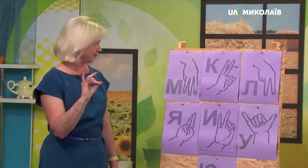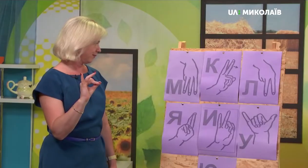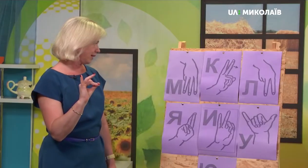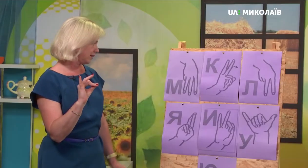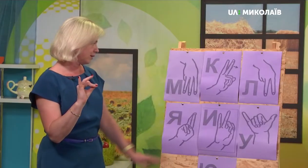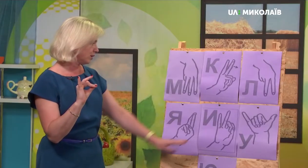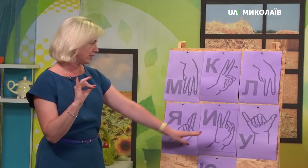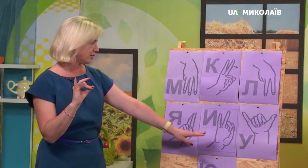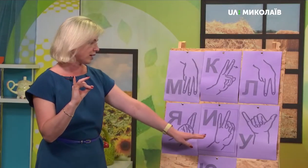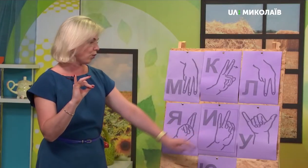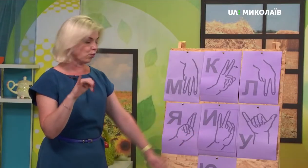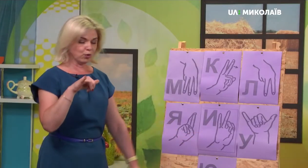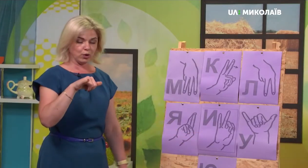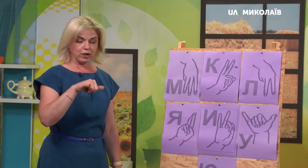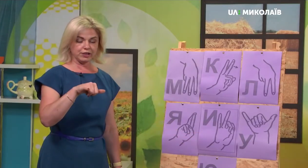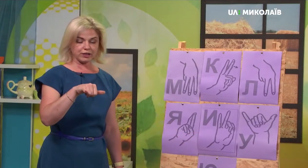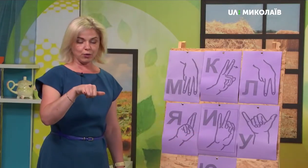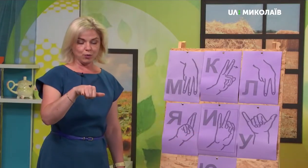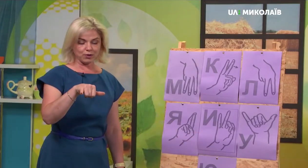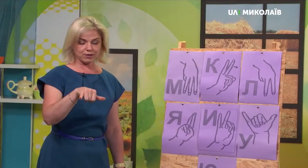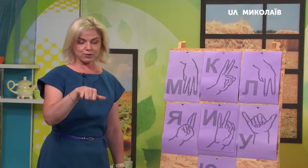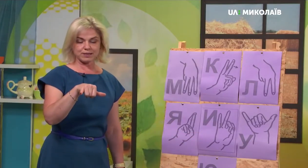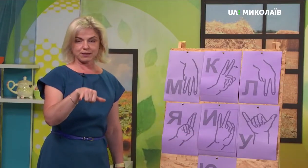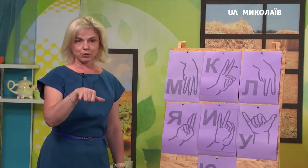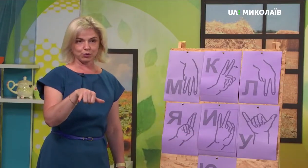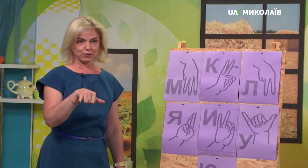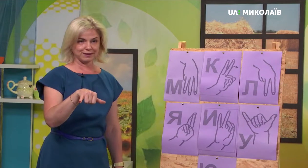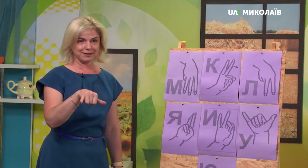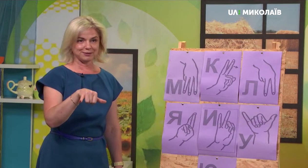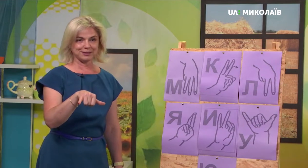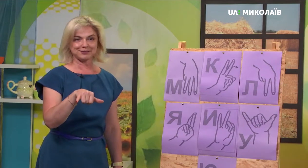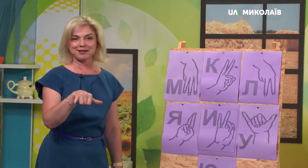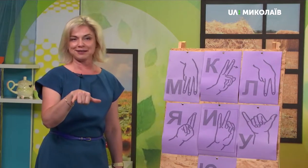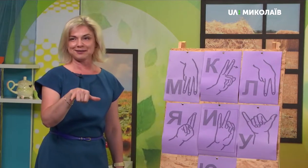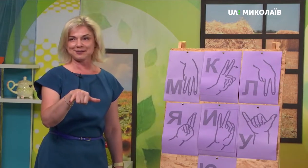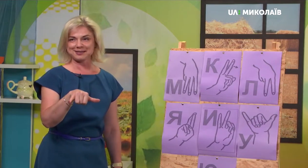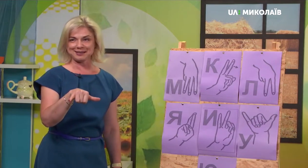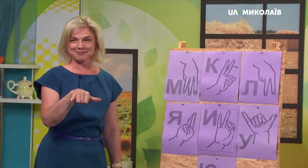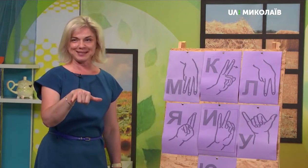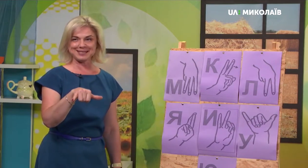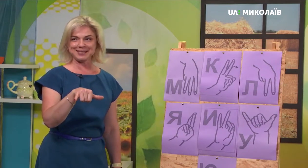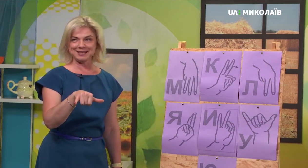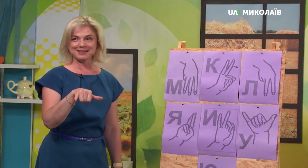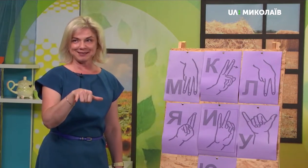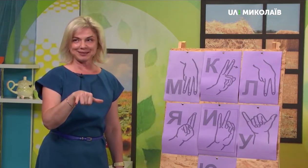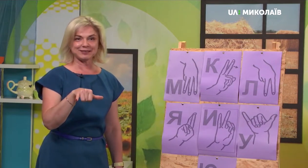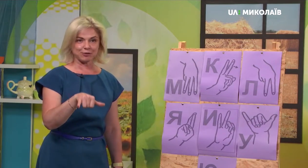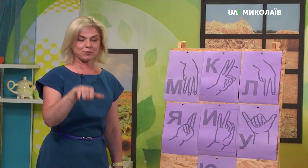Так, літера «У». Літера «У» показується «У». Отак, два останні пальці, і вона також